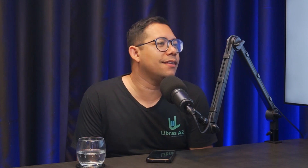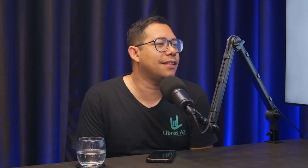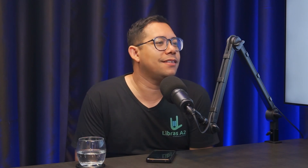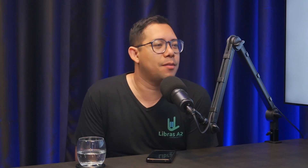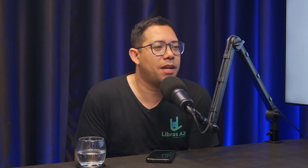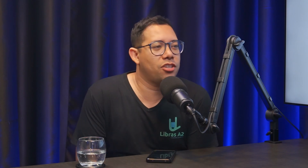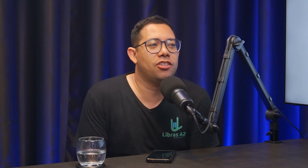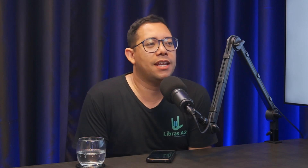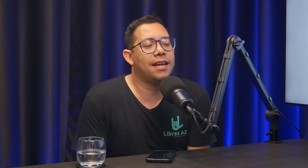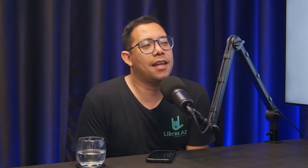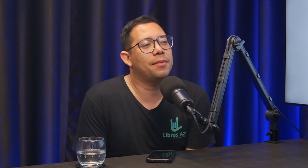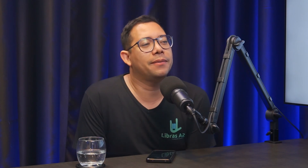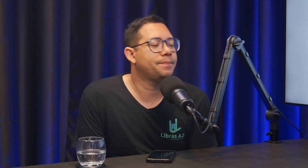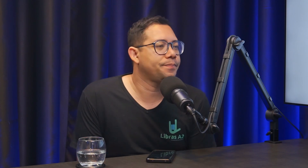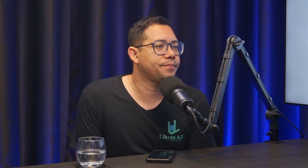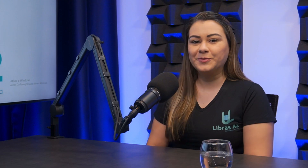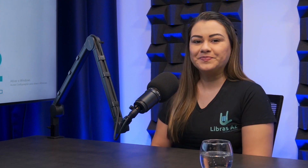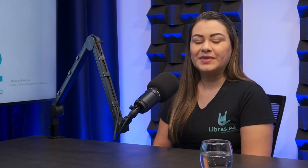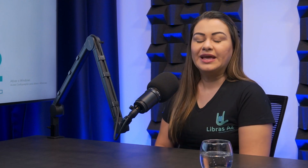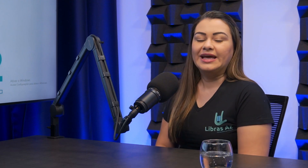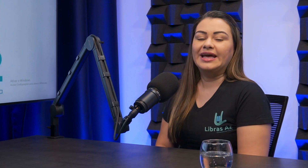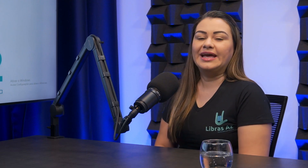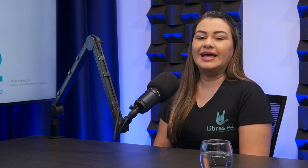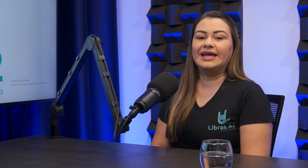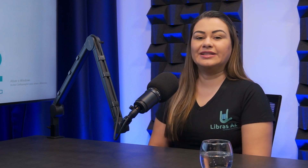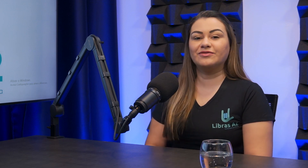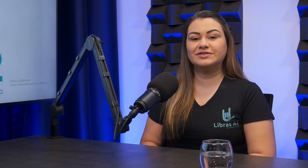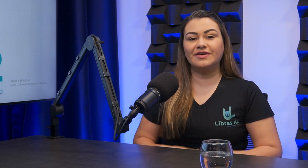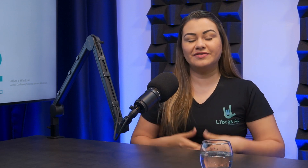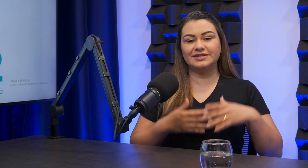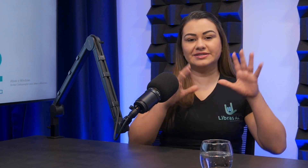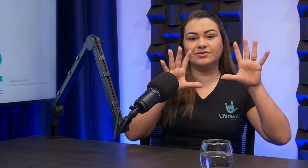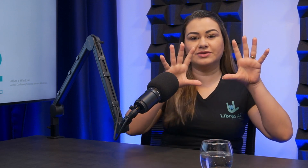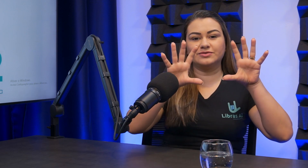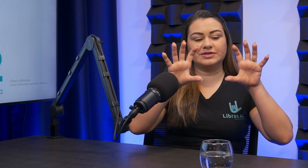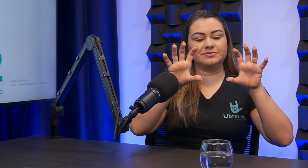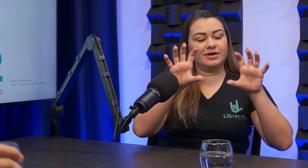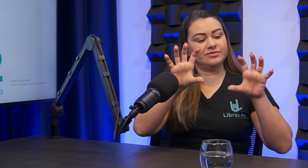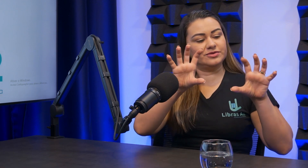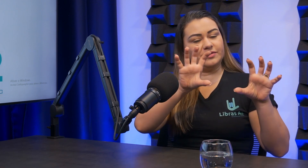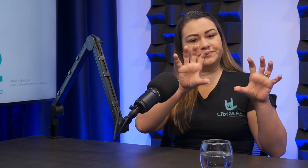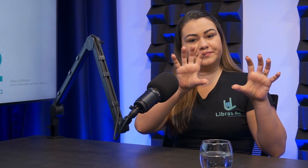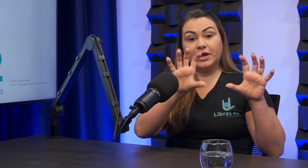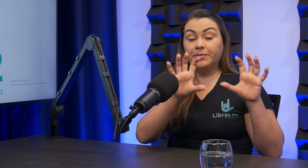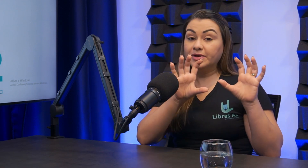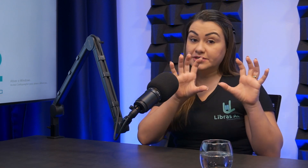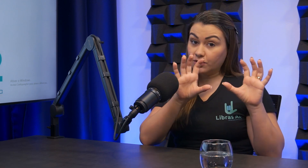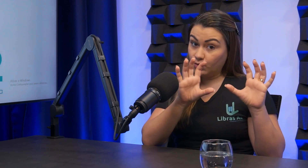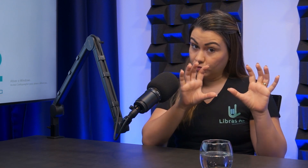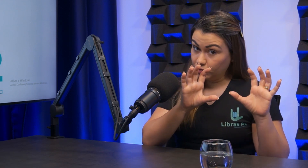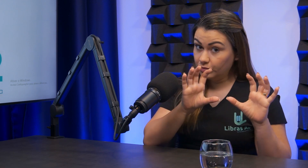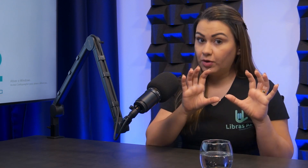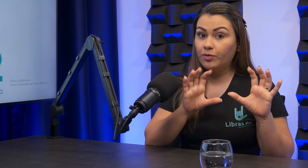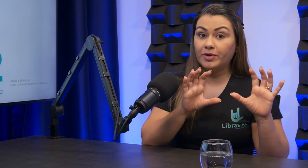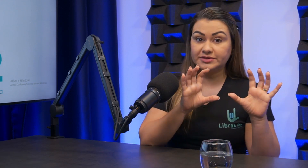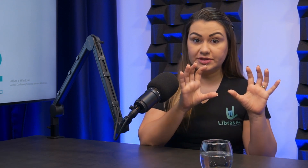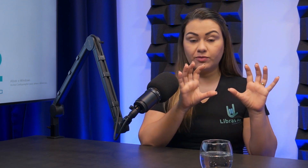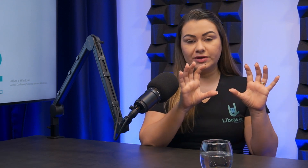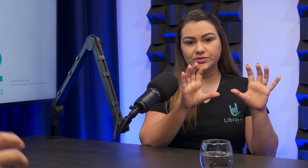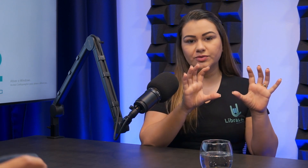ensina pra gente aí, né, Kérima? Ensino. Então, você vai fazer assim com as suas mãos, ó. Pode ser com uma ou pode ser com as duas,